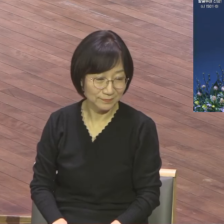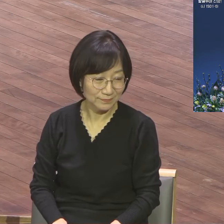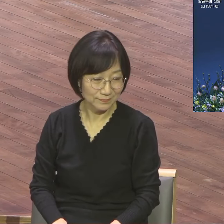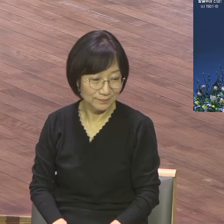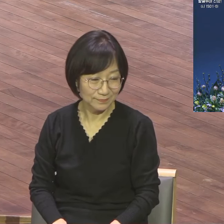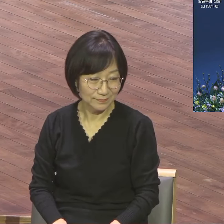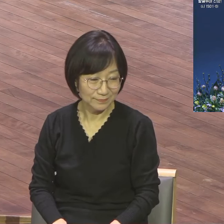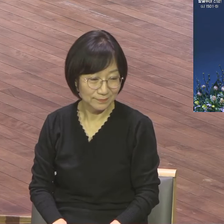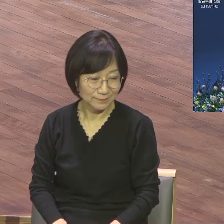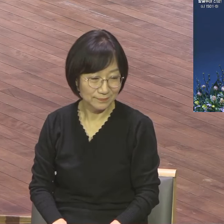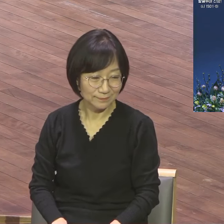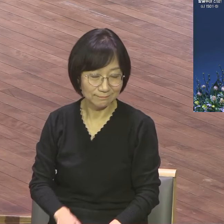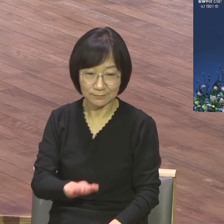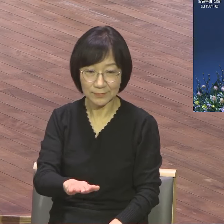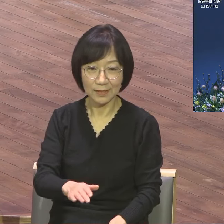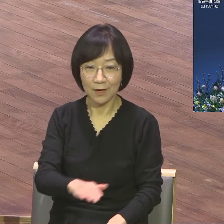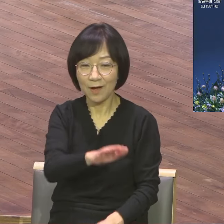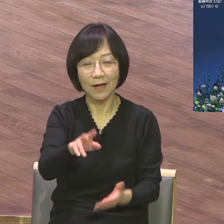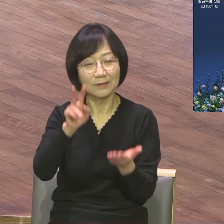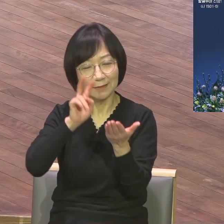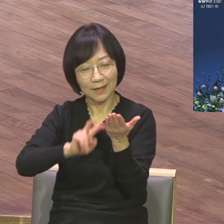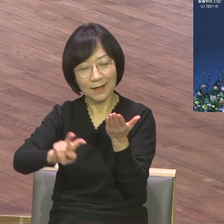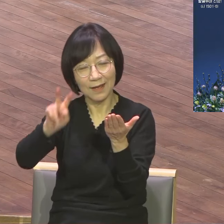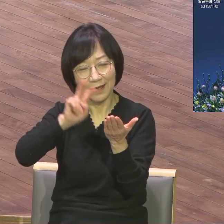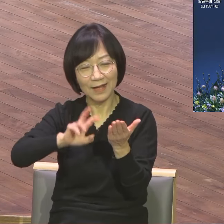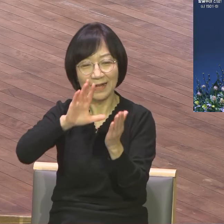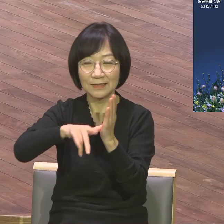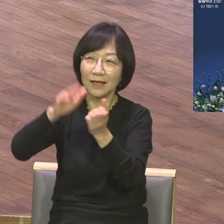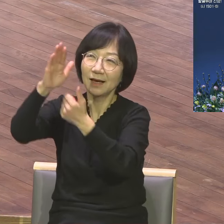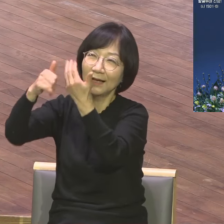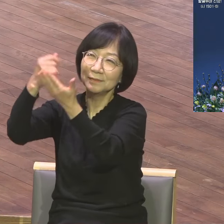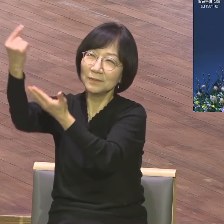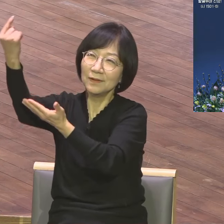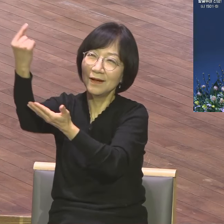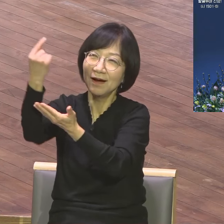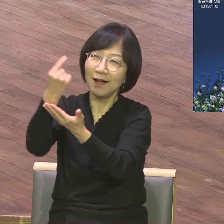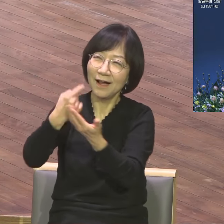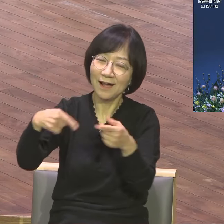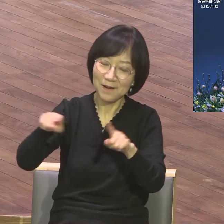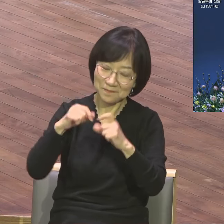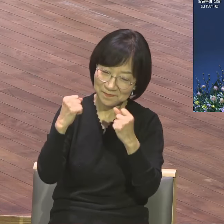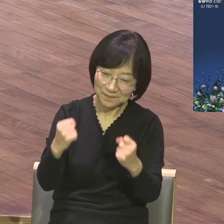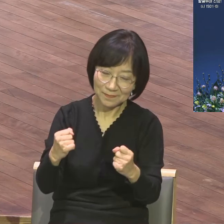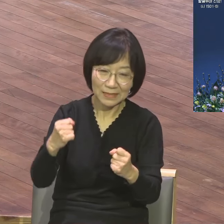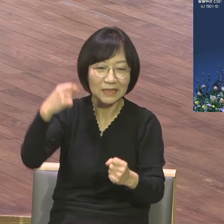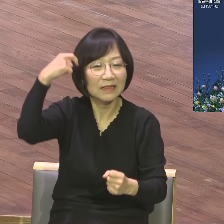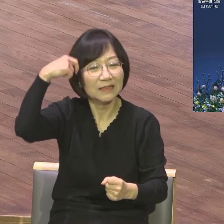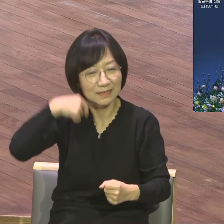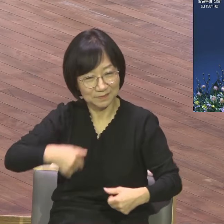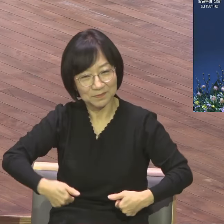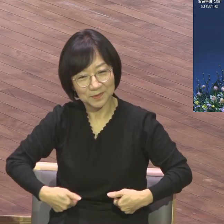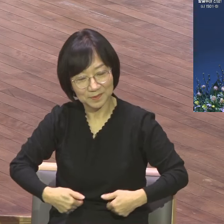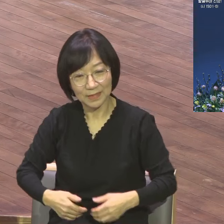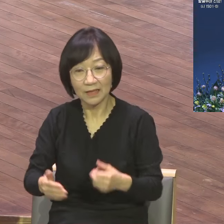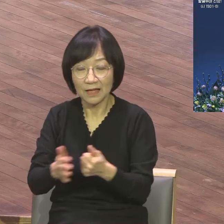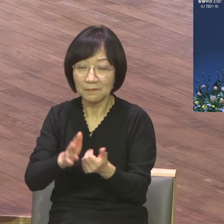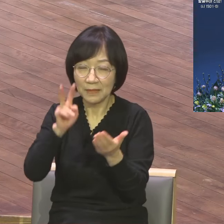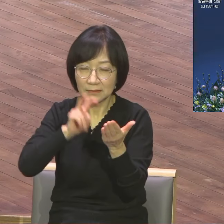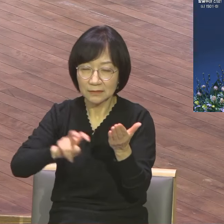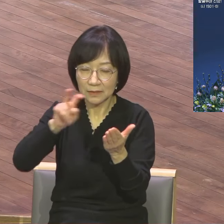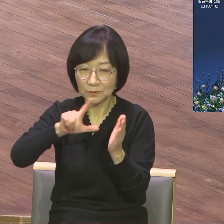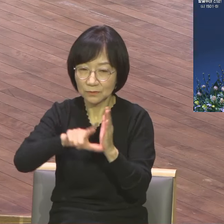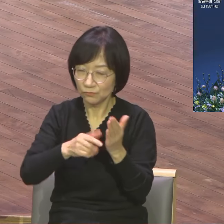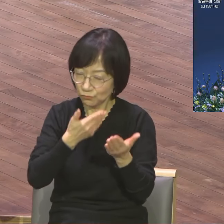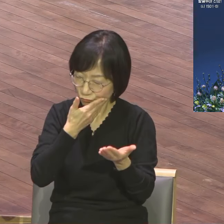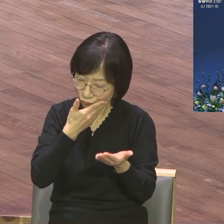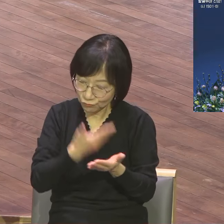통해서 하나님의 임재를 체험해야 된다. 그 찬양 찬송 시간이 굉장히 중요합니다. 찬송을 통해서 하나님의